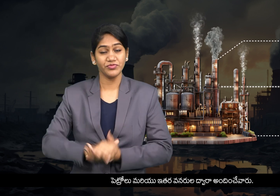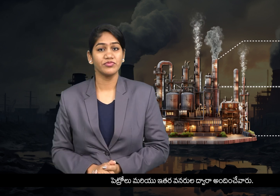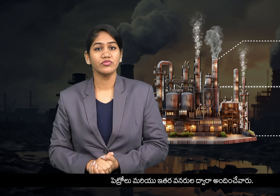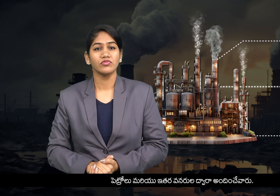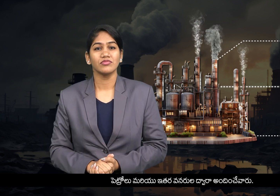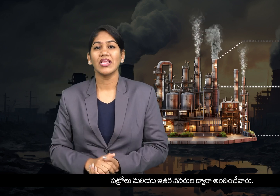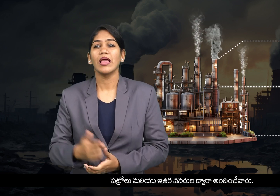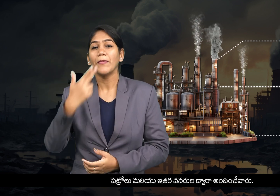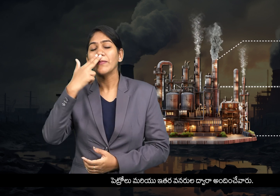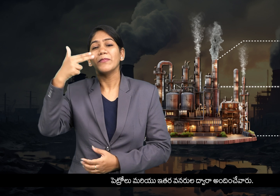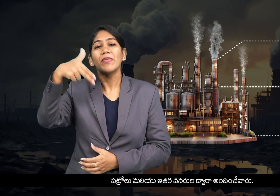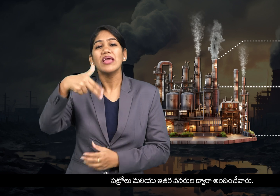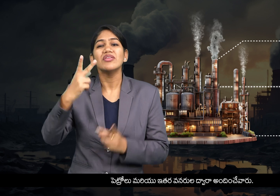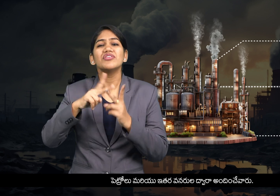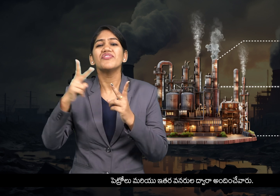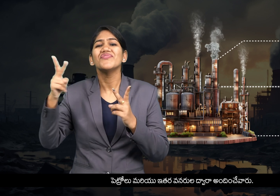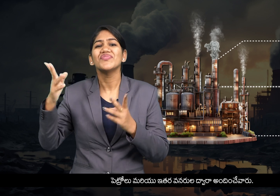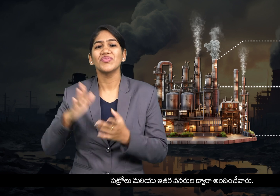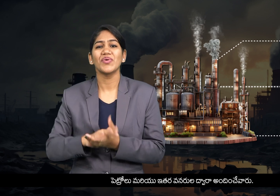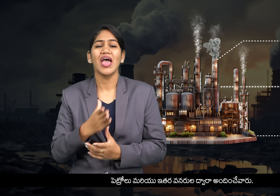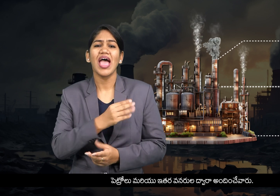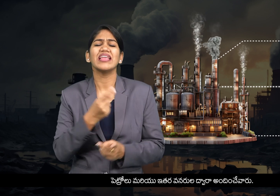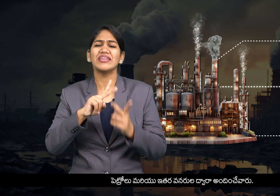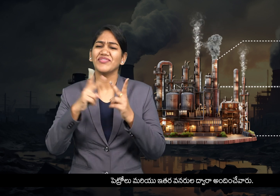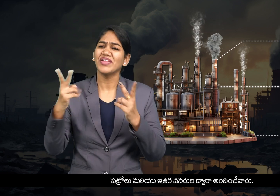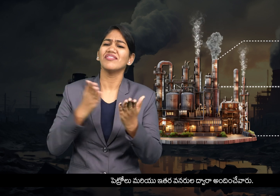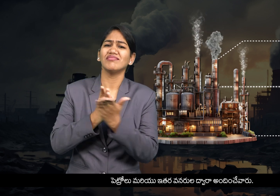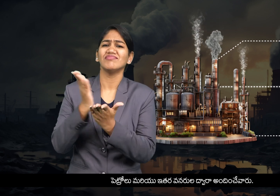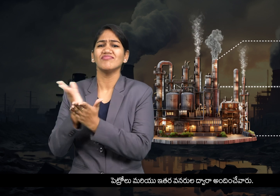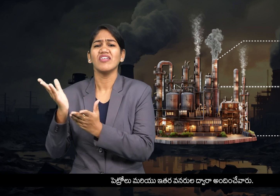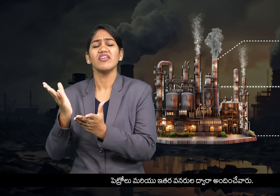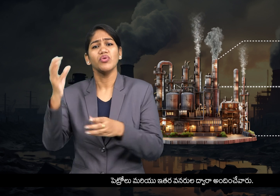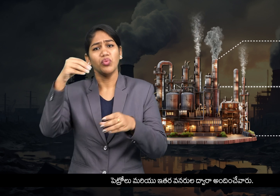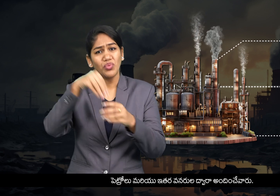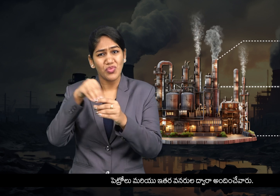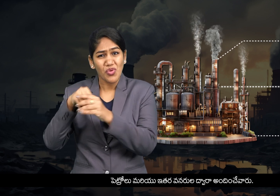పెట్రోల్ మరియు ఇతర వనరుల ద్వారా అందించేవారు.